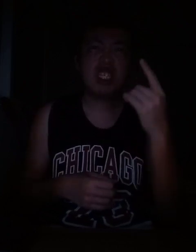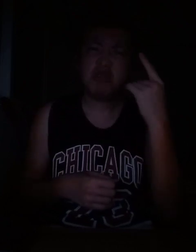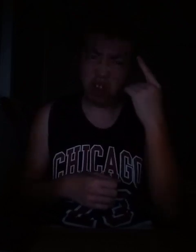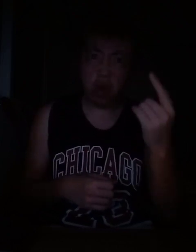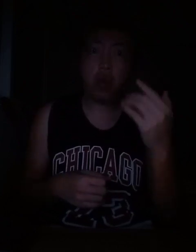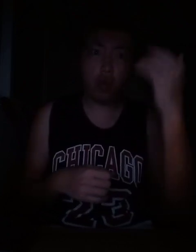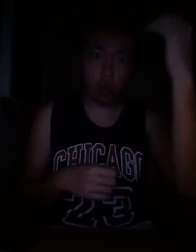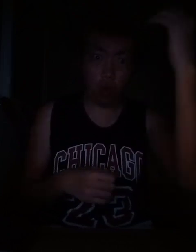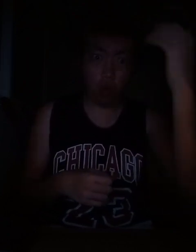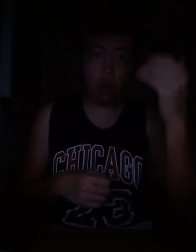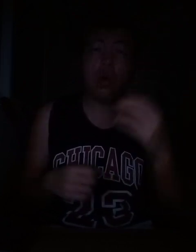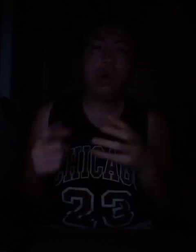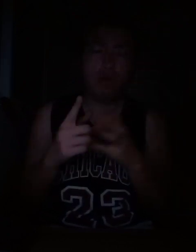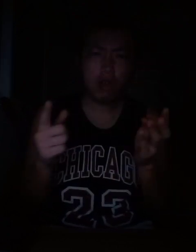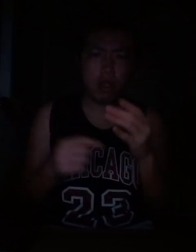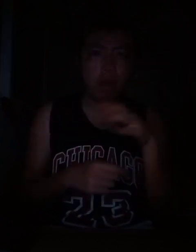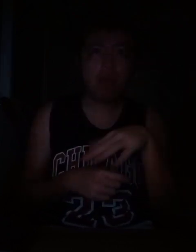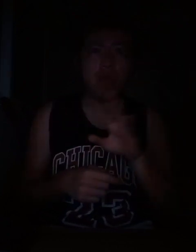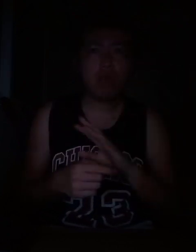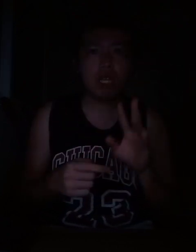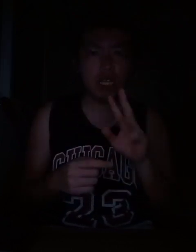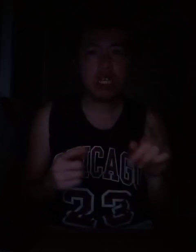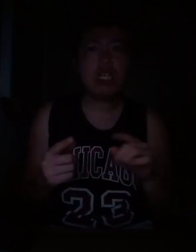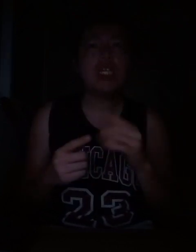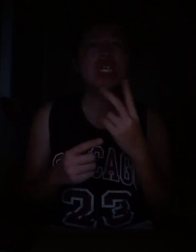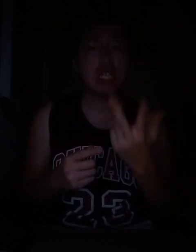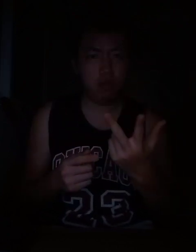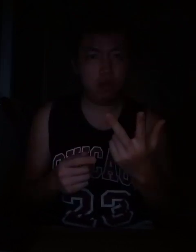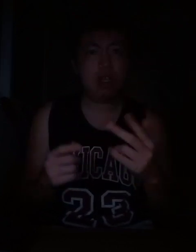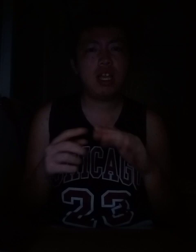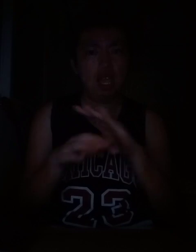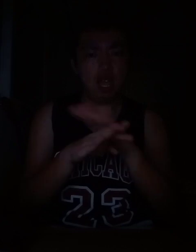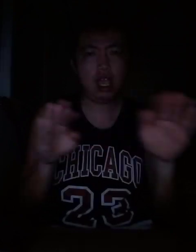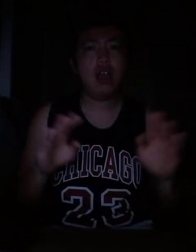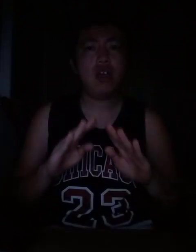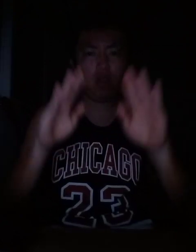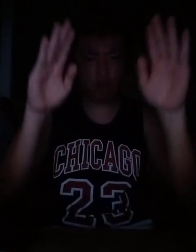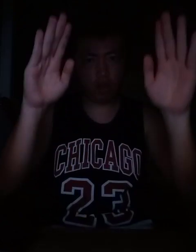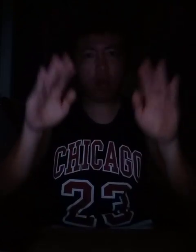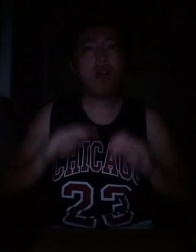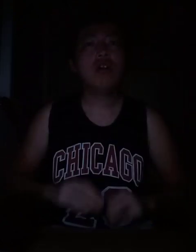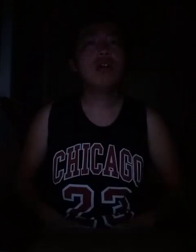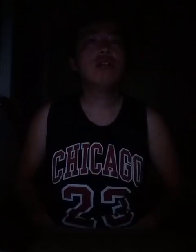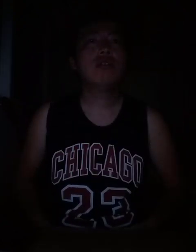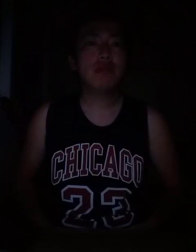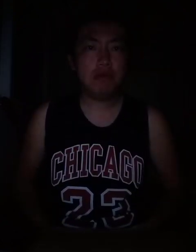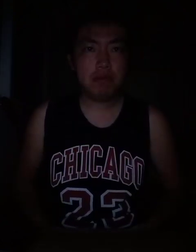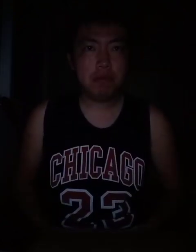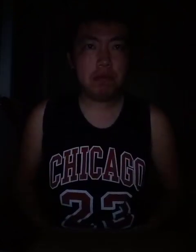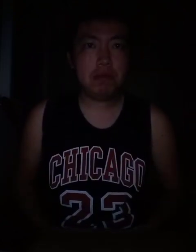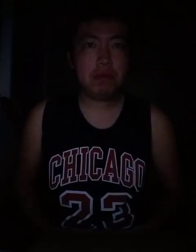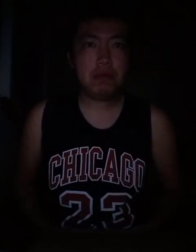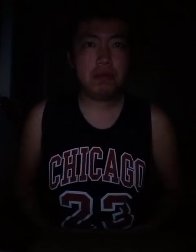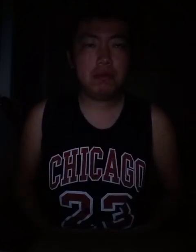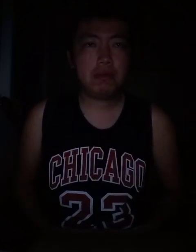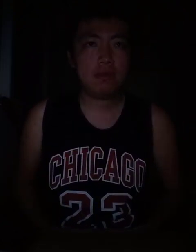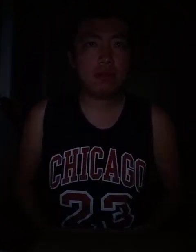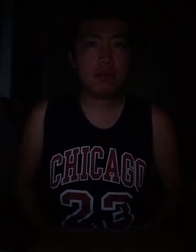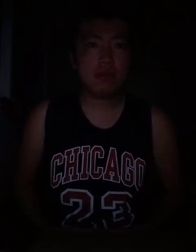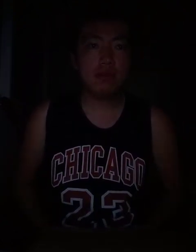올리고 중앙재난안전대책본부 단계를 3단계로 상향했습니다. TV조선 이소은입니다. 상륙